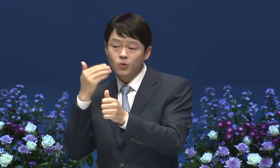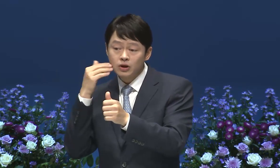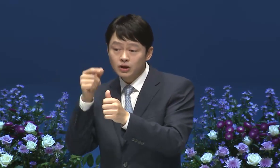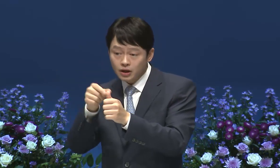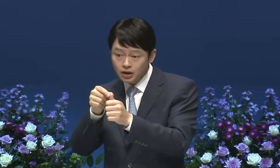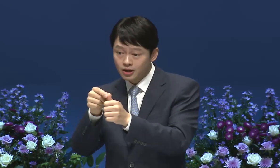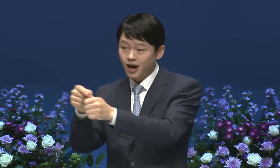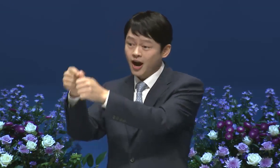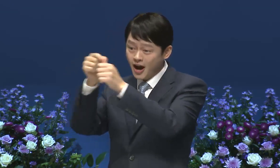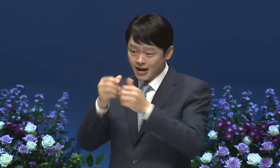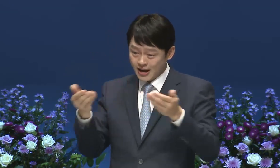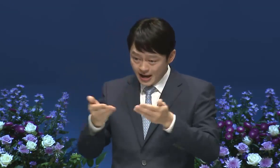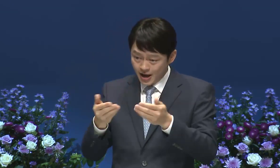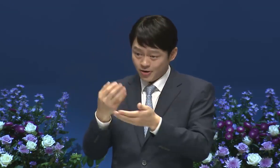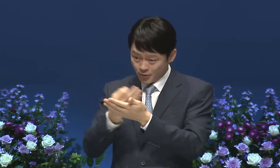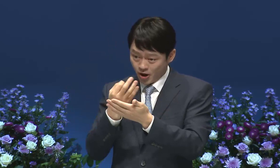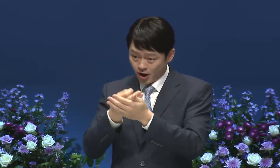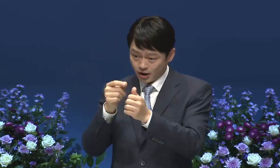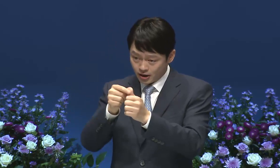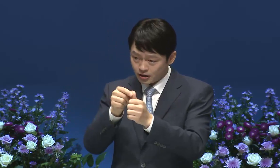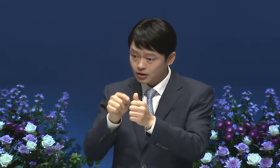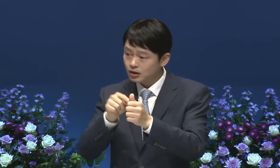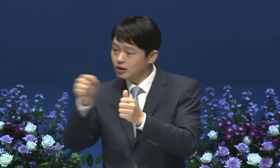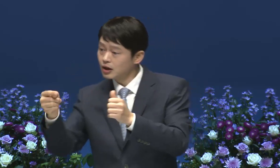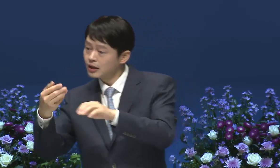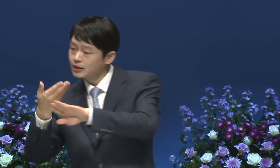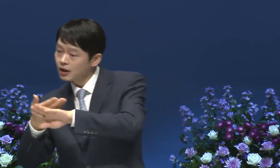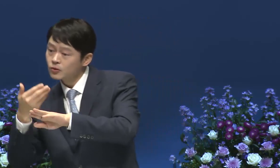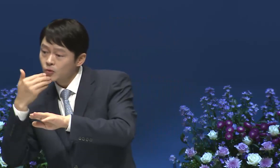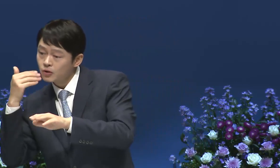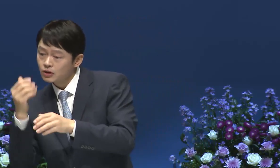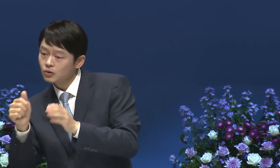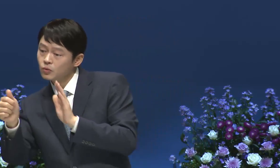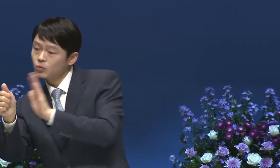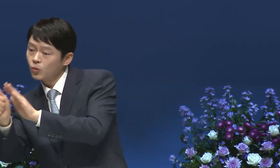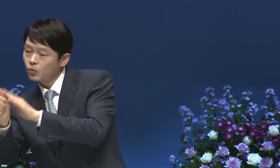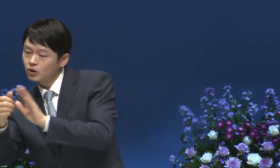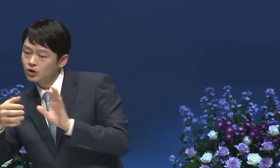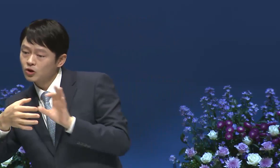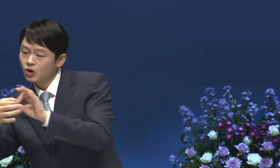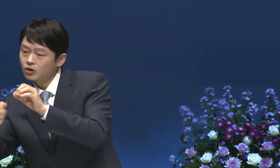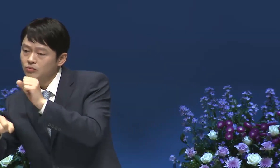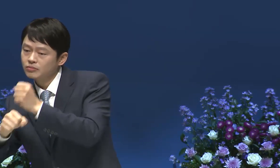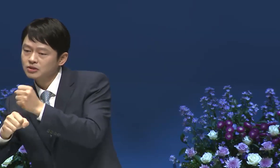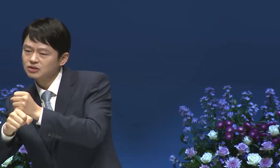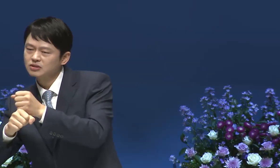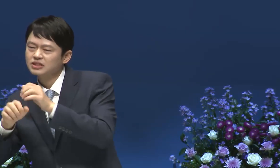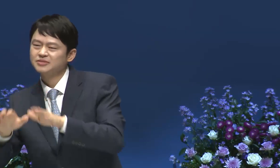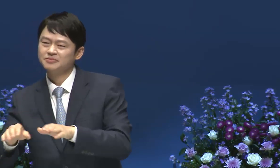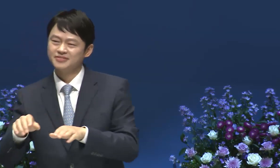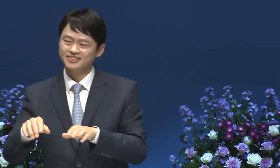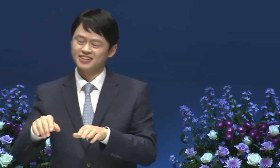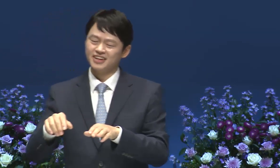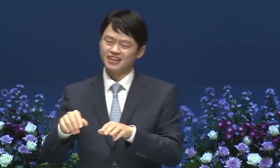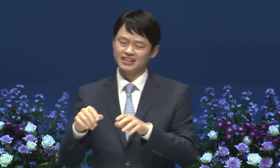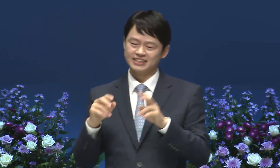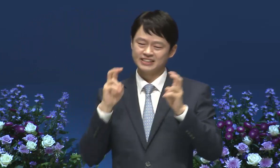농인을 대부분 채용하고 있습니다. 근데 불쌍해서 장애인으로 고용을 하는 것이 아니라 그 지역에 농인들이 많이 살고 있기